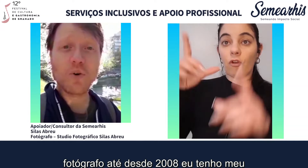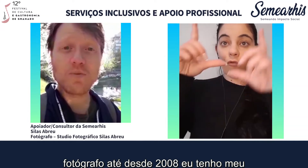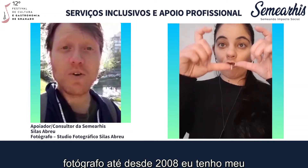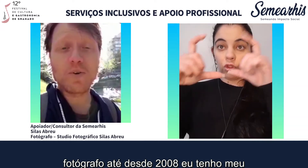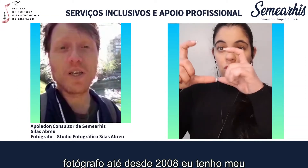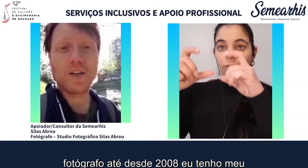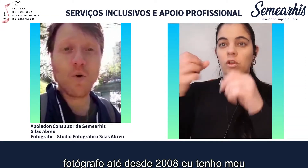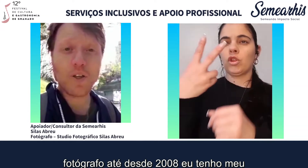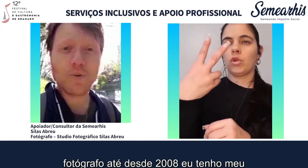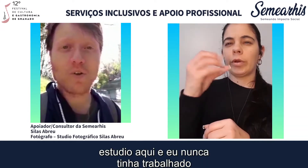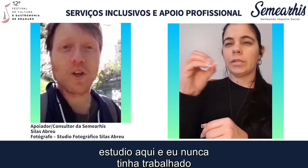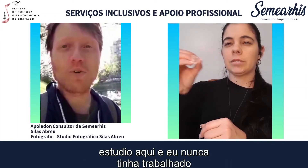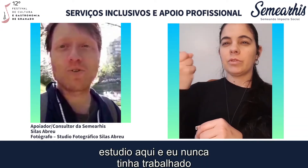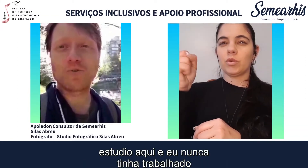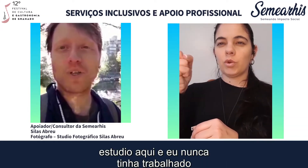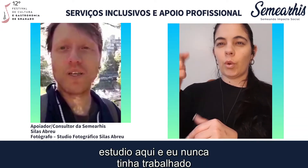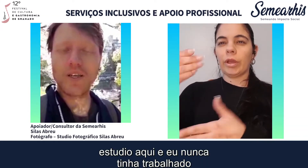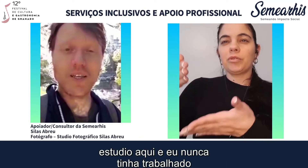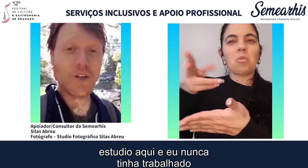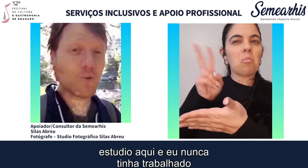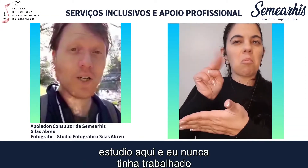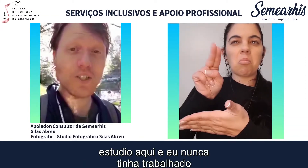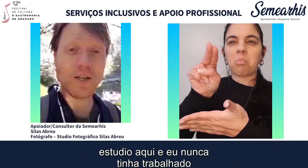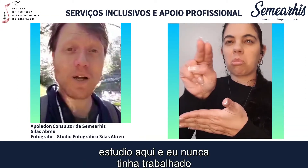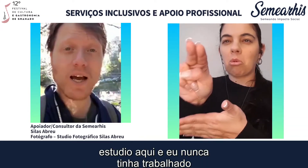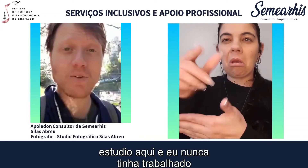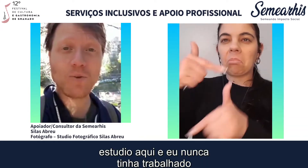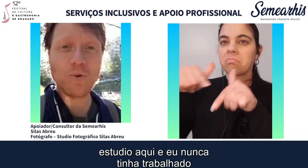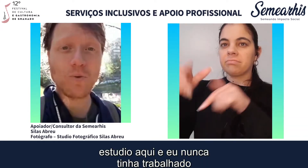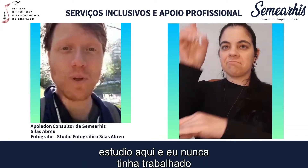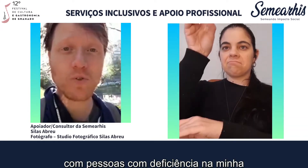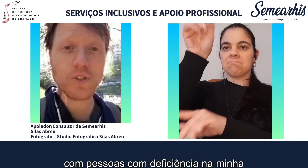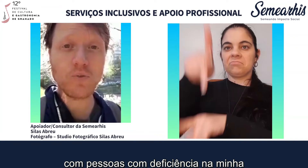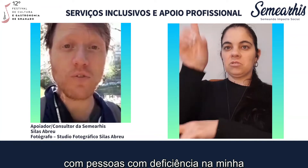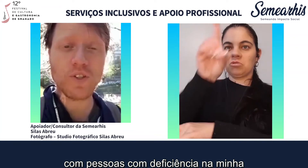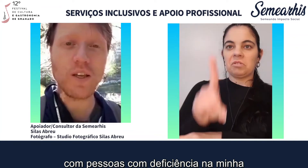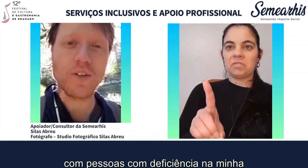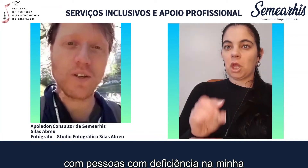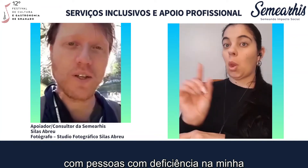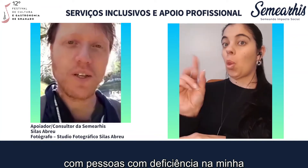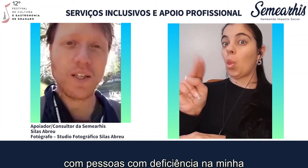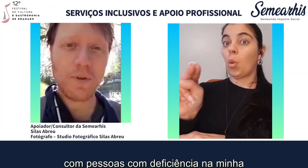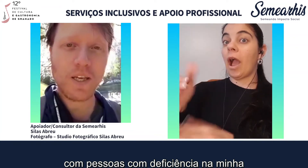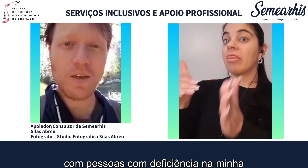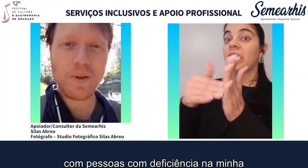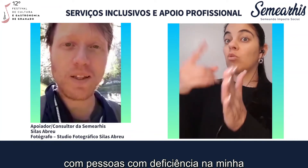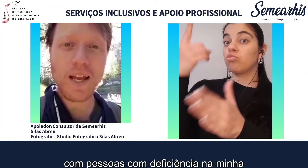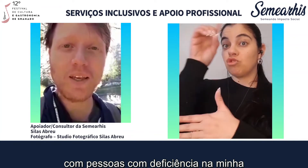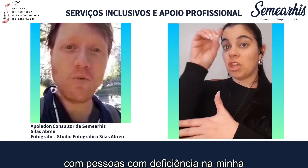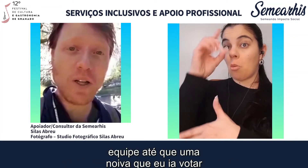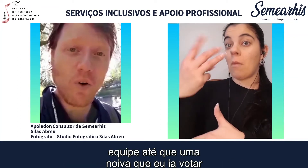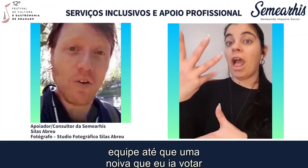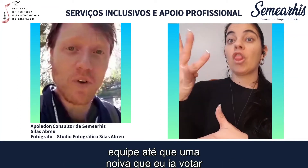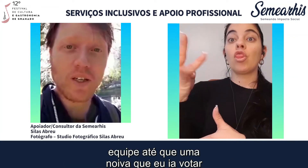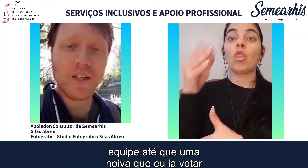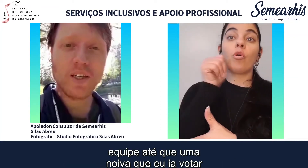Desde 2008 eu tenho meu estúdio aqui e eu nunca tinha trabalhado com pessoas com deficiência na minha equipe, até que